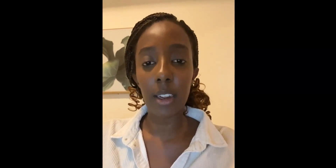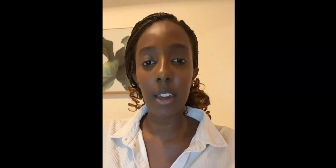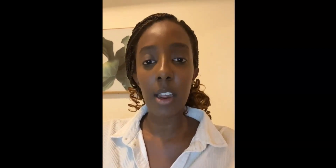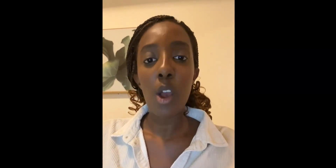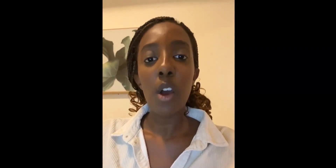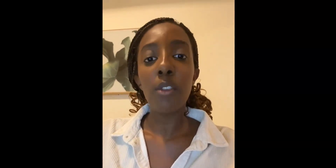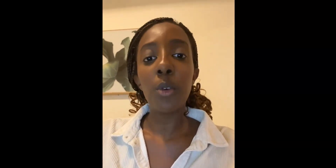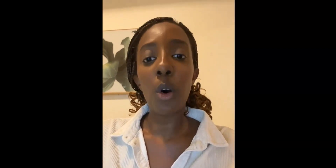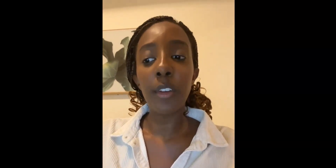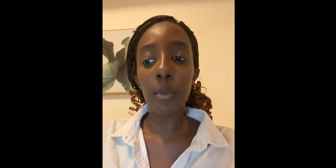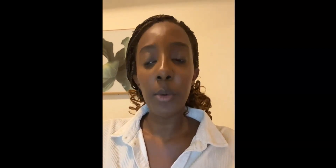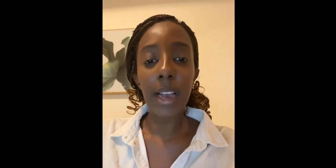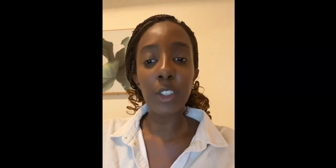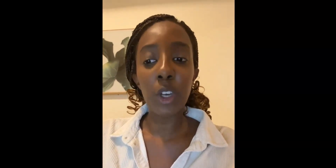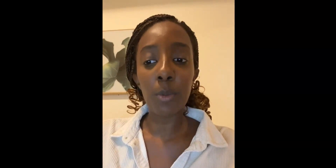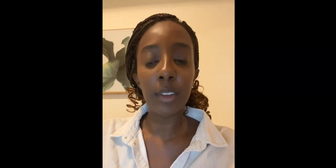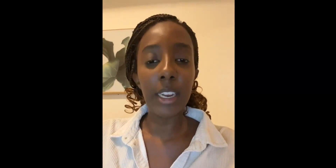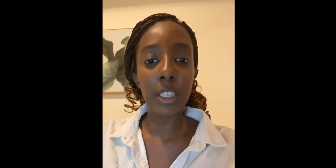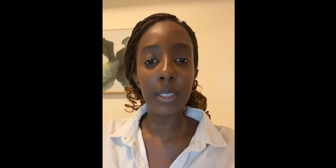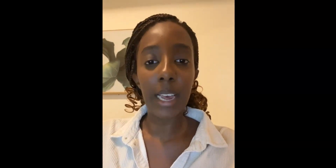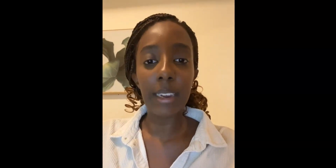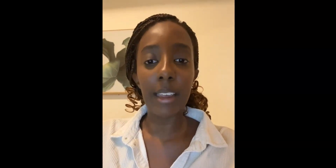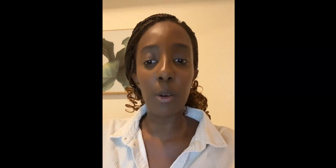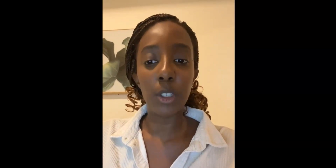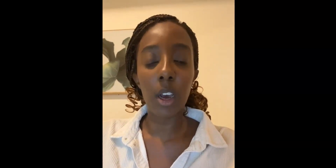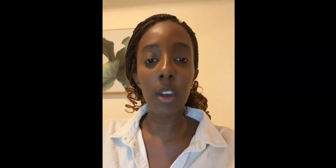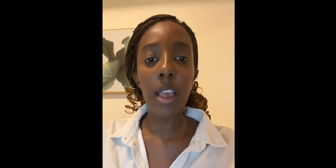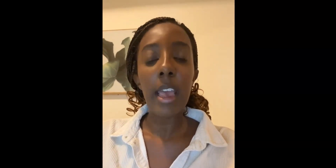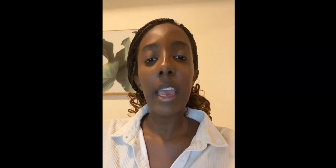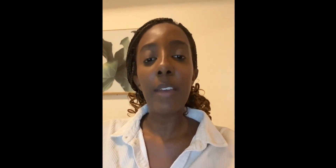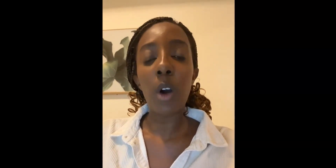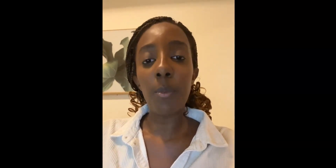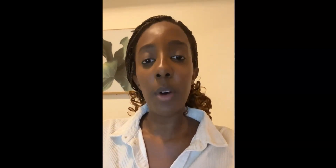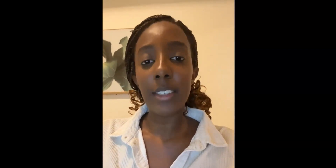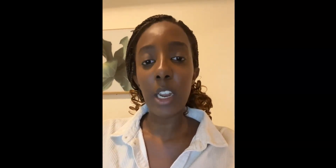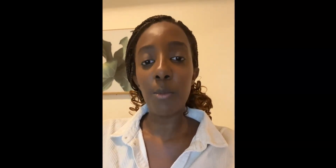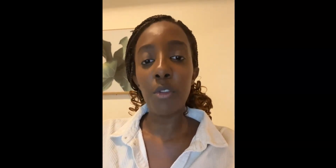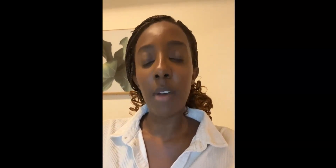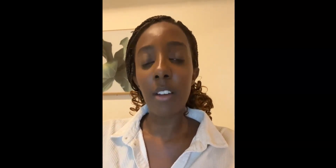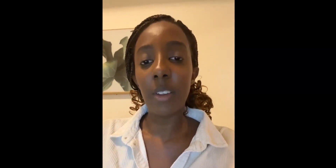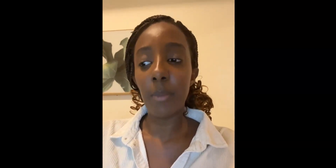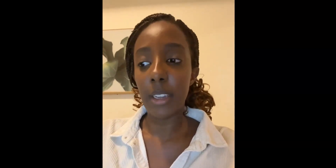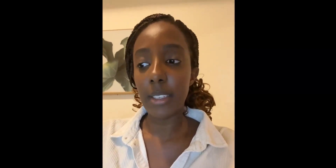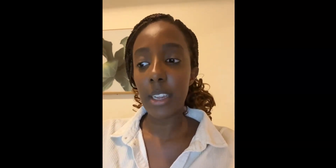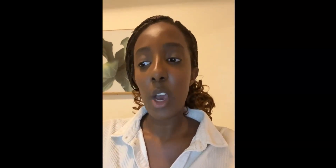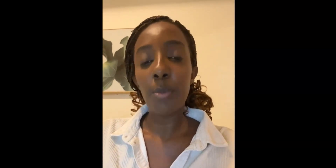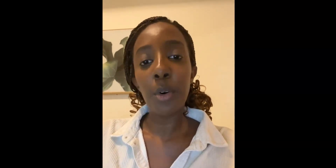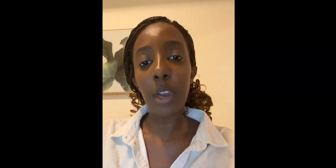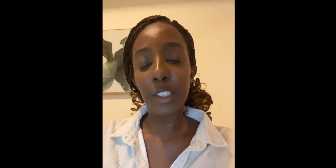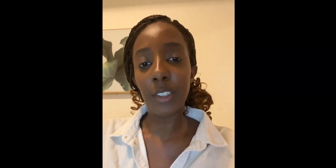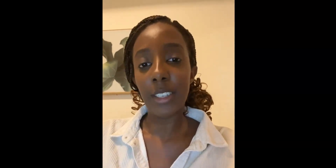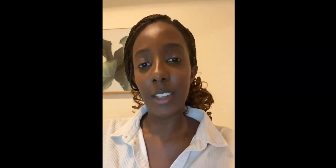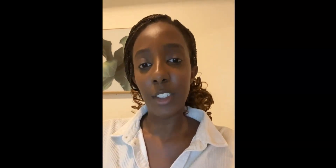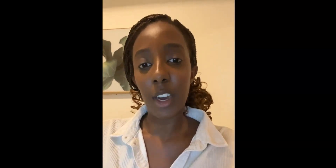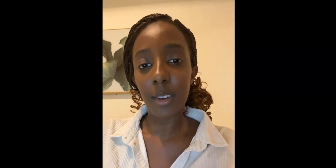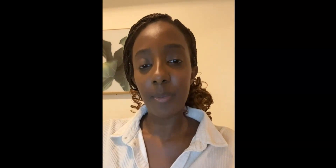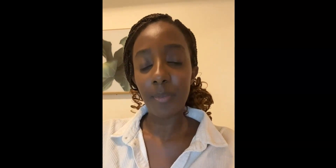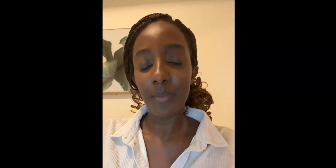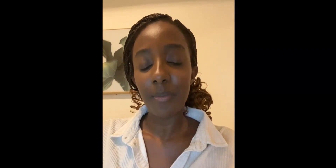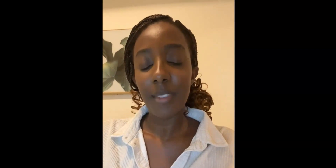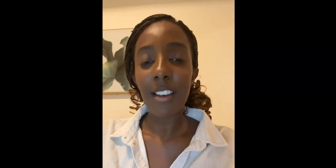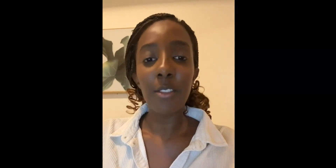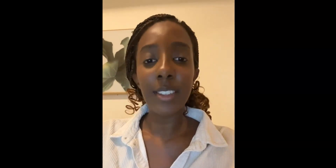genre divers. Vous contribuez à surmonter les obstacles liés au genre et vous renforcez le mouvement féministe pour la justice de